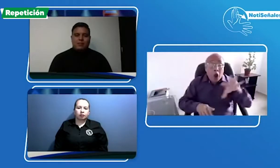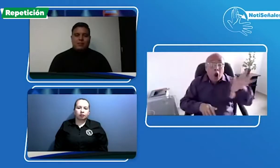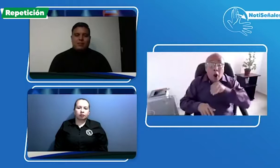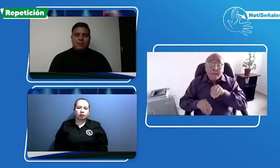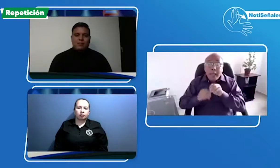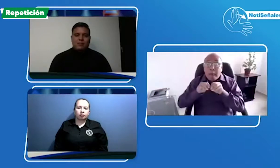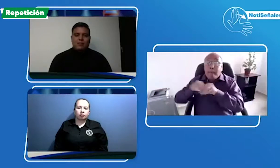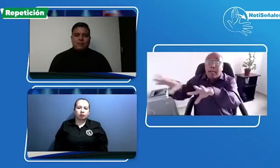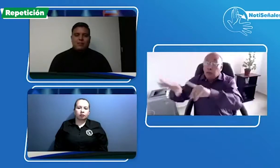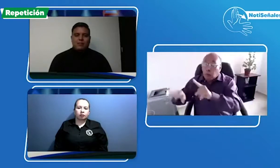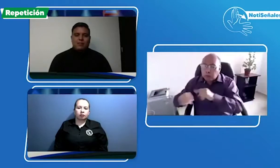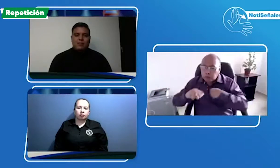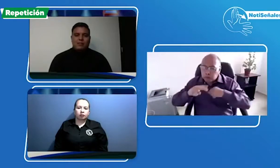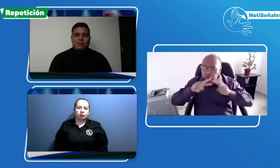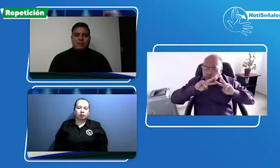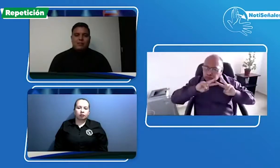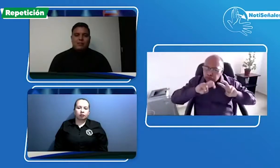divulgaron estos videos